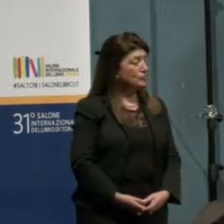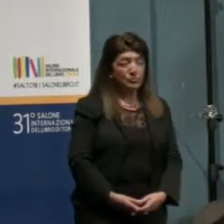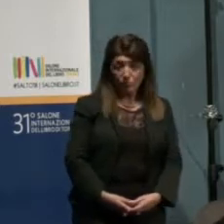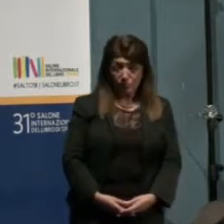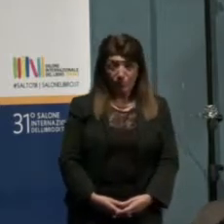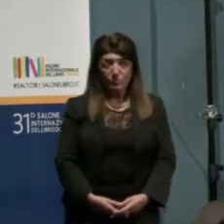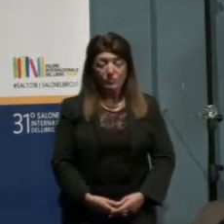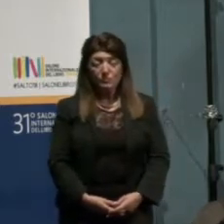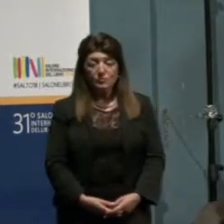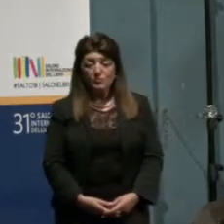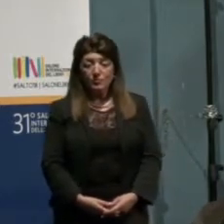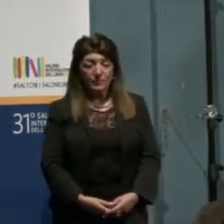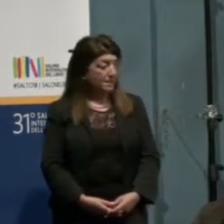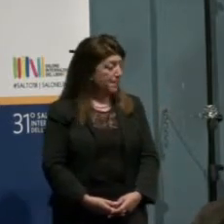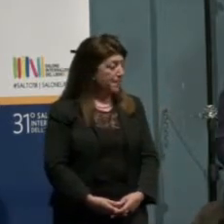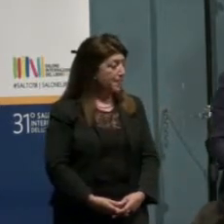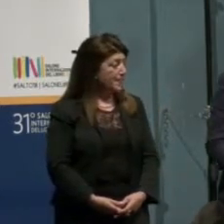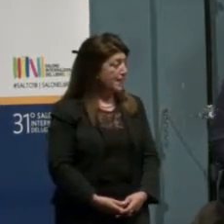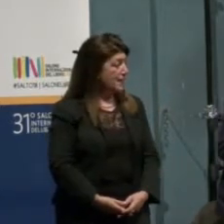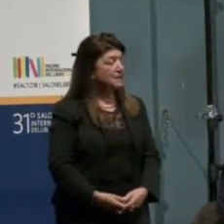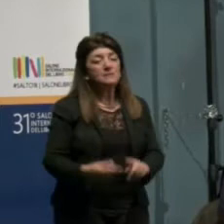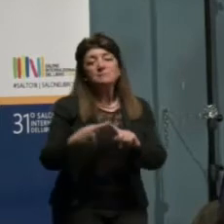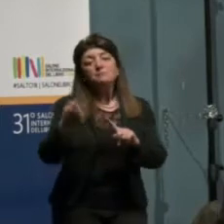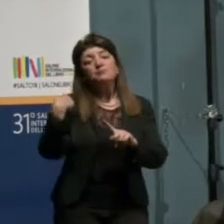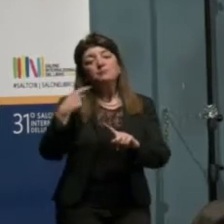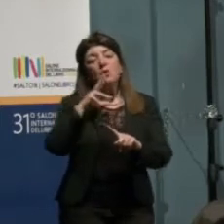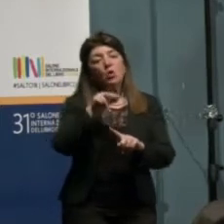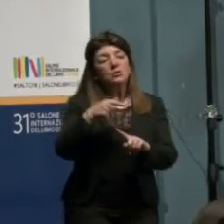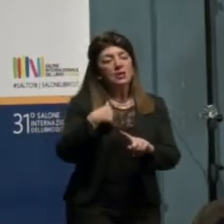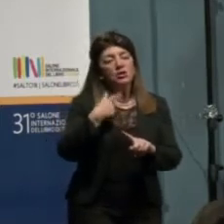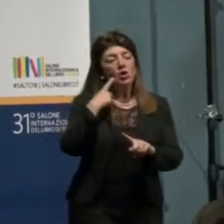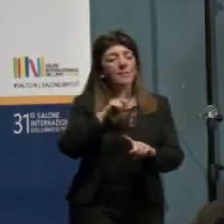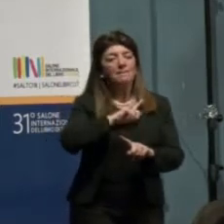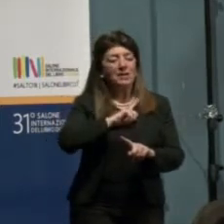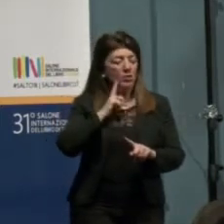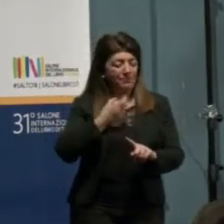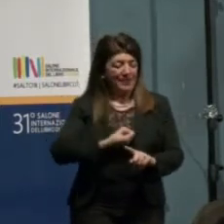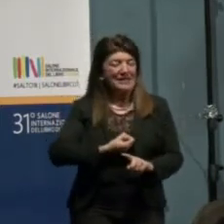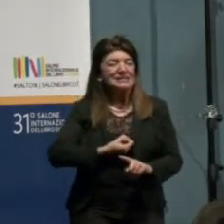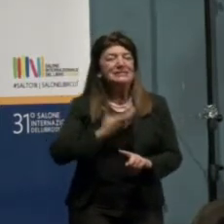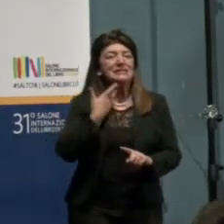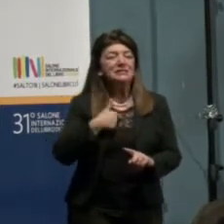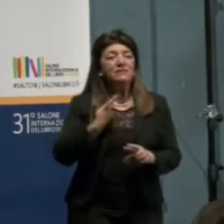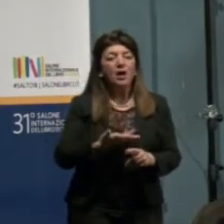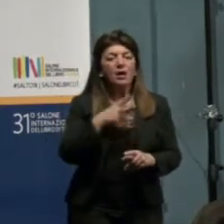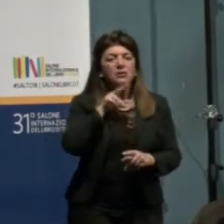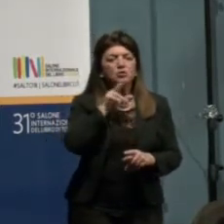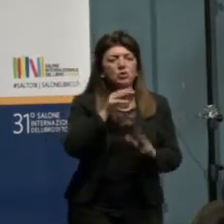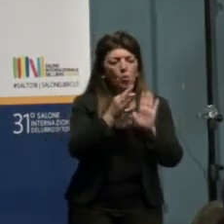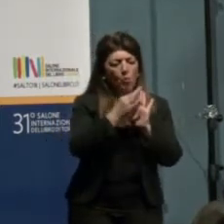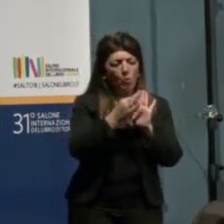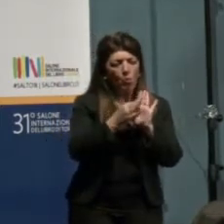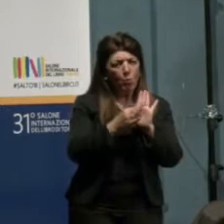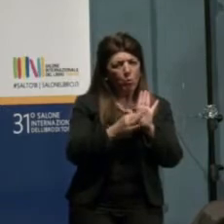ecco quello che ho detto prima era istintivo adesso di rho del dei punti che così